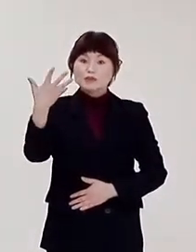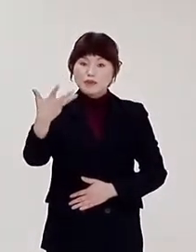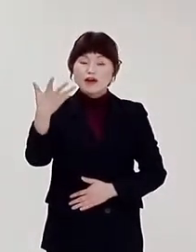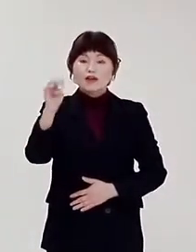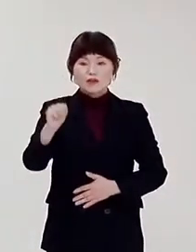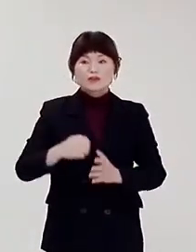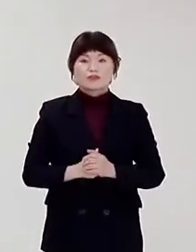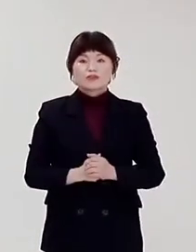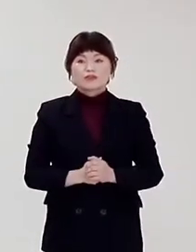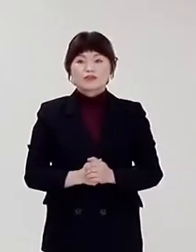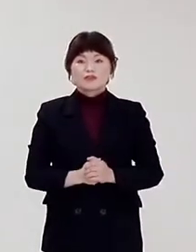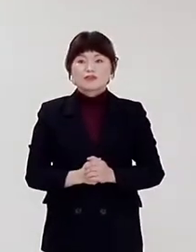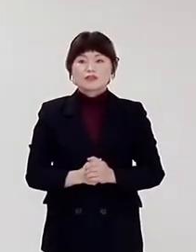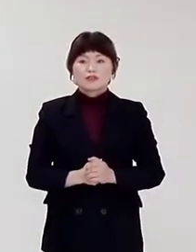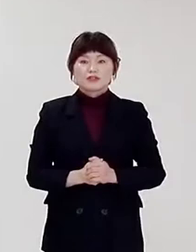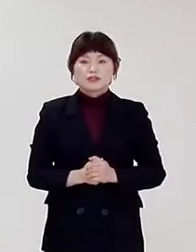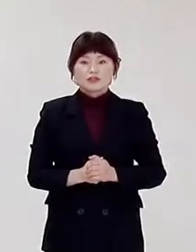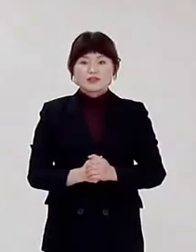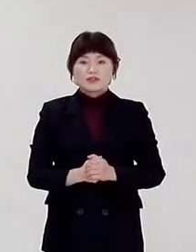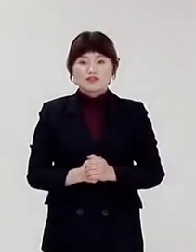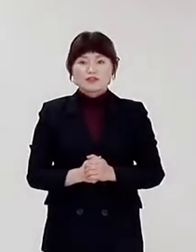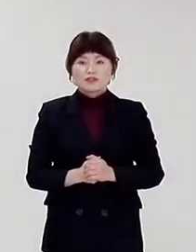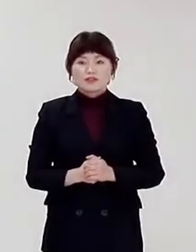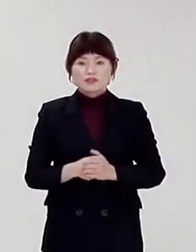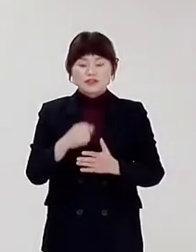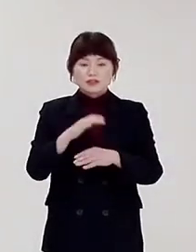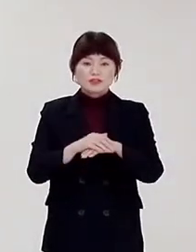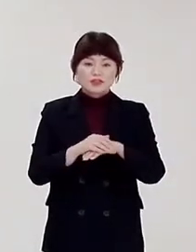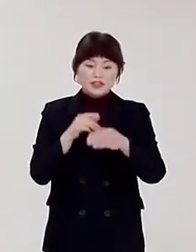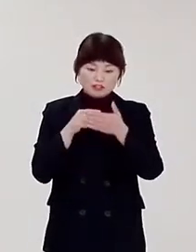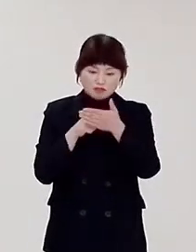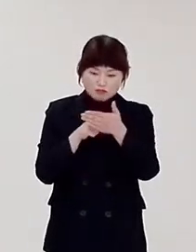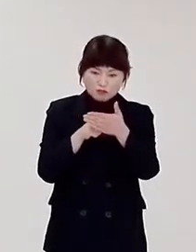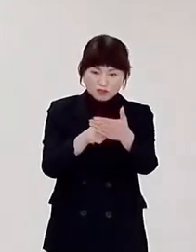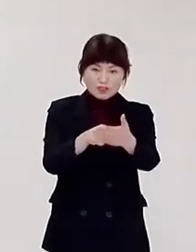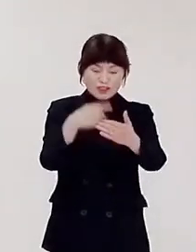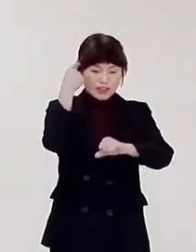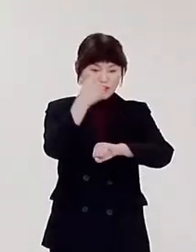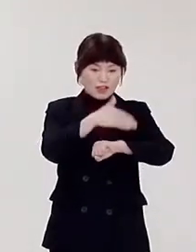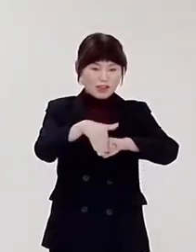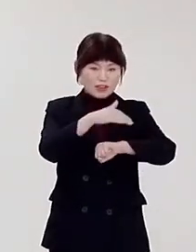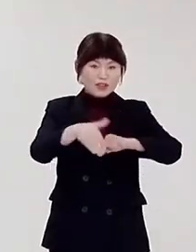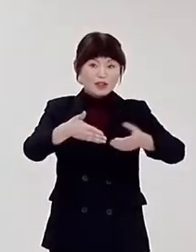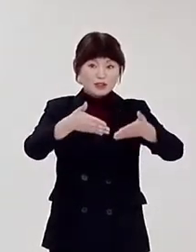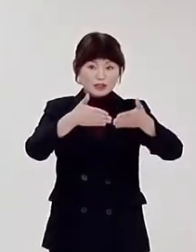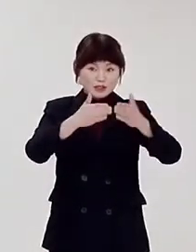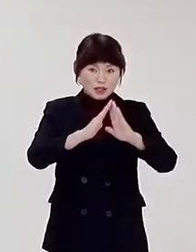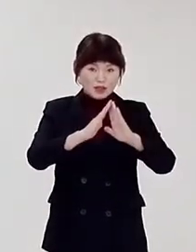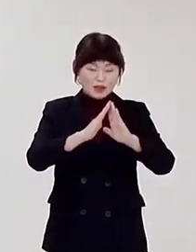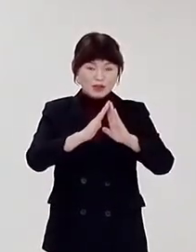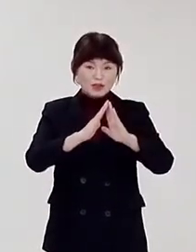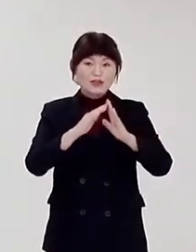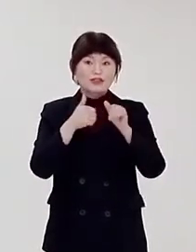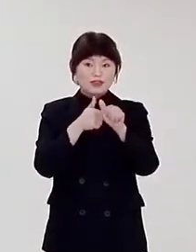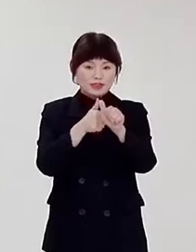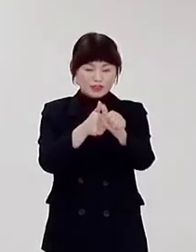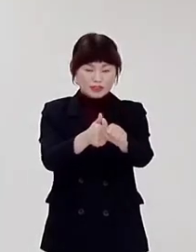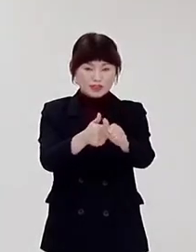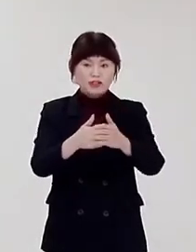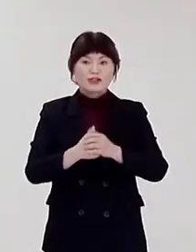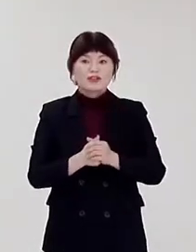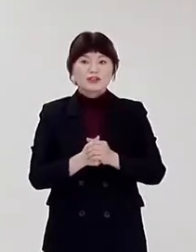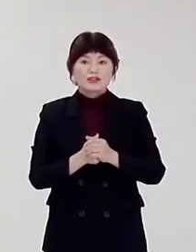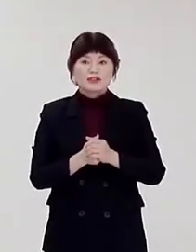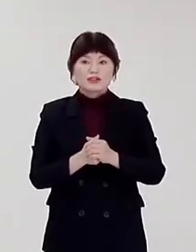2022년 예산 편성 국가 기조인 전략적 확장성 재정 운영에 따라